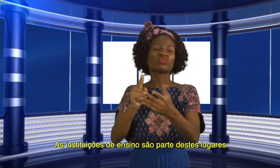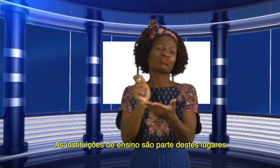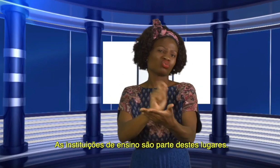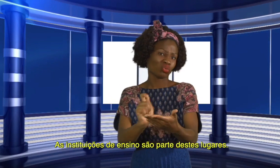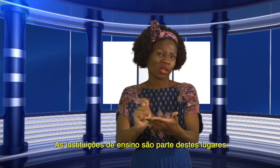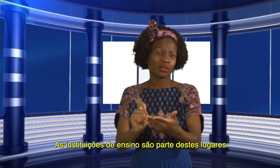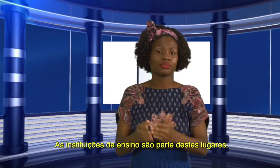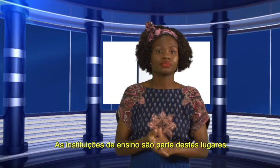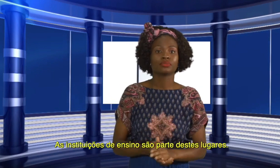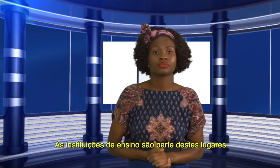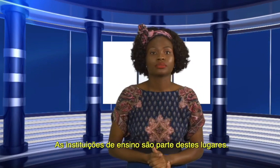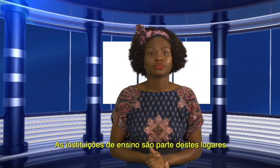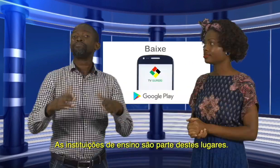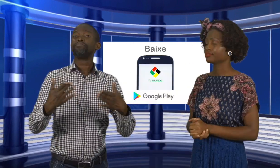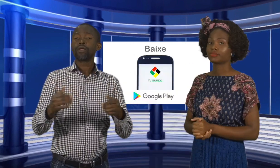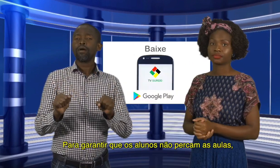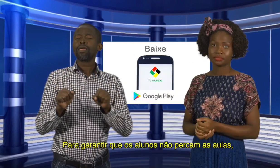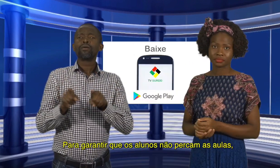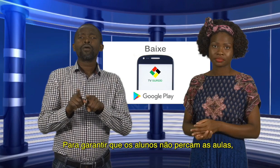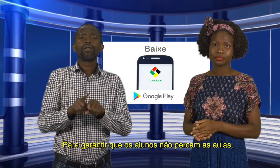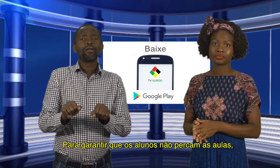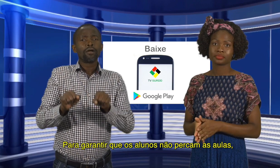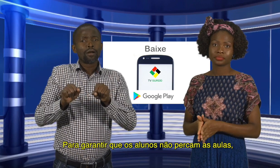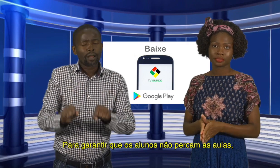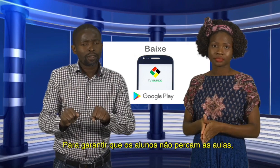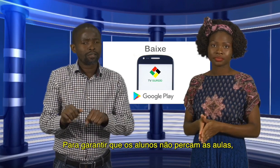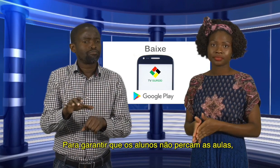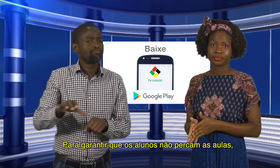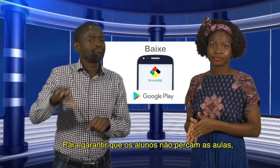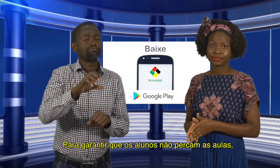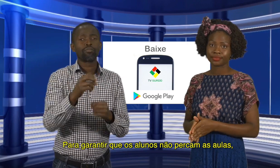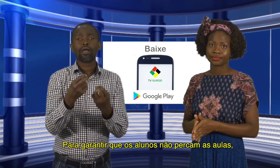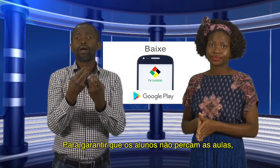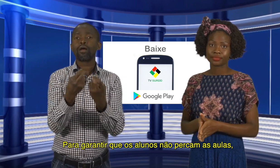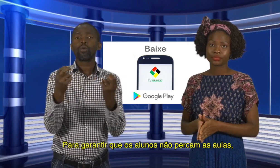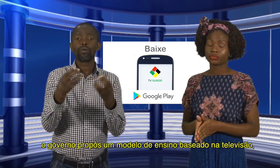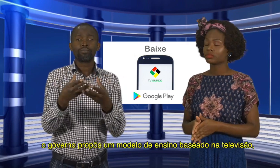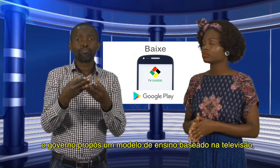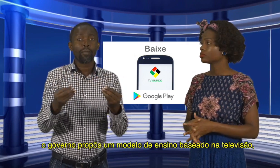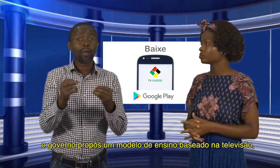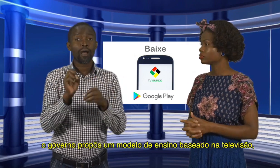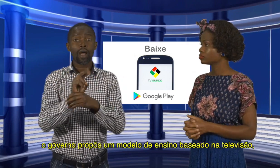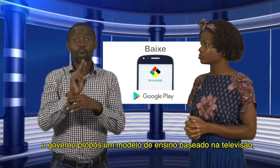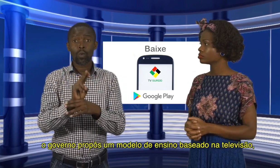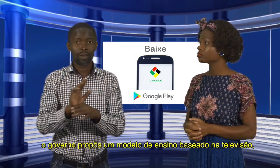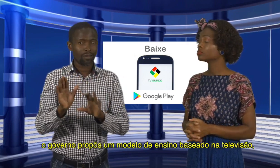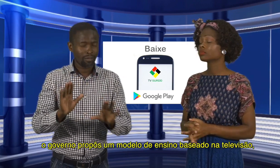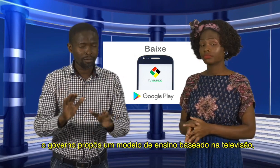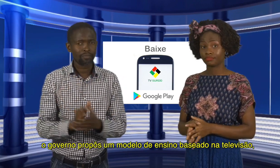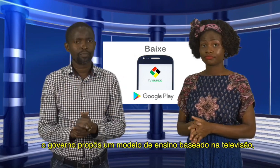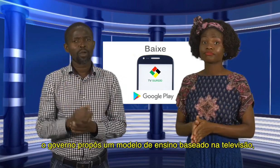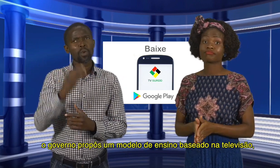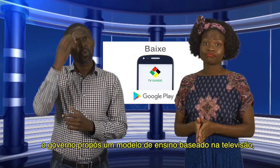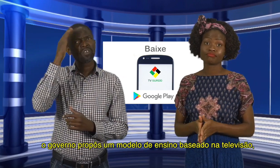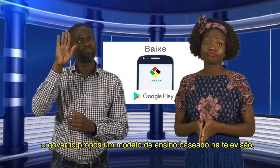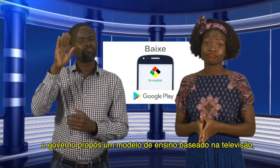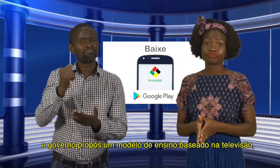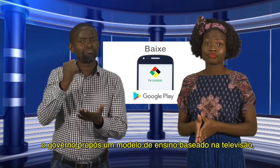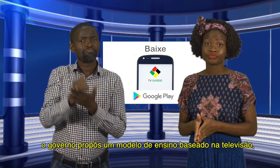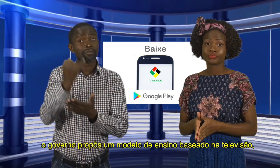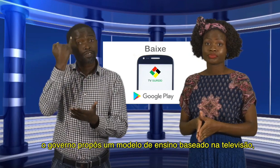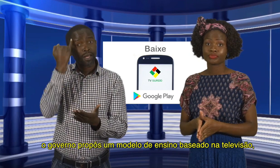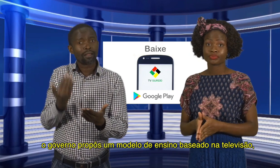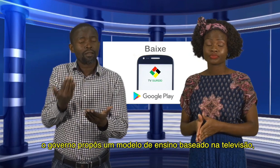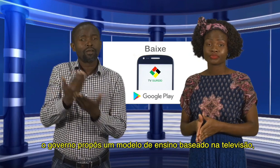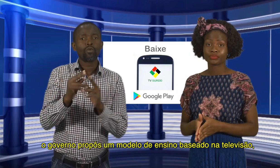instituições de ensino são parte desse. Para garantir que os alunos não percam as aulas, o governo propôs um modelo de